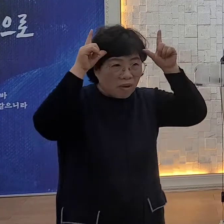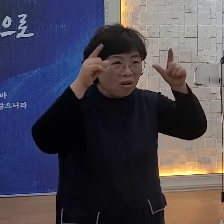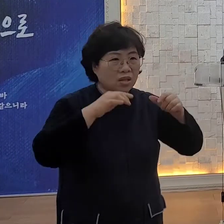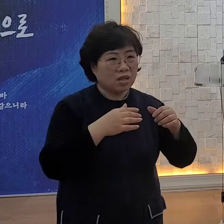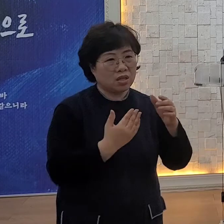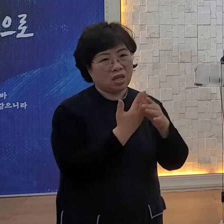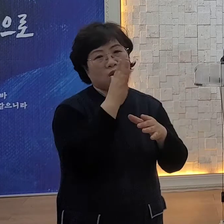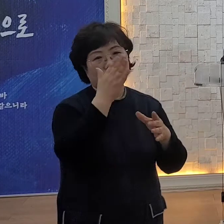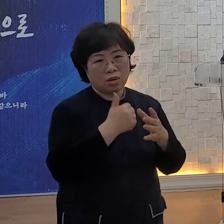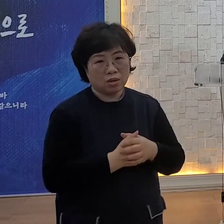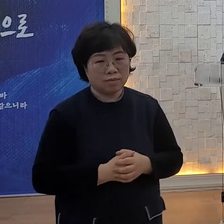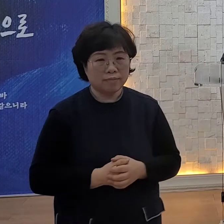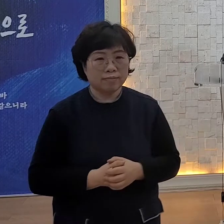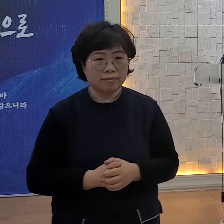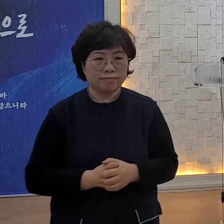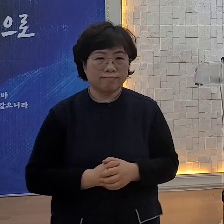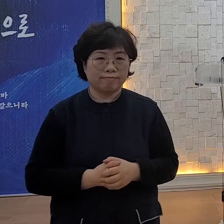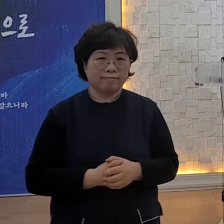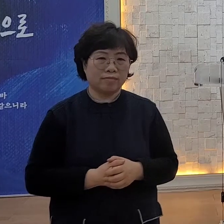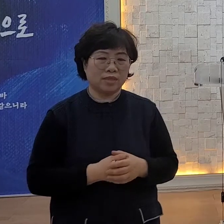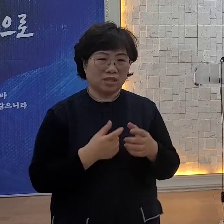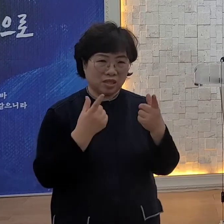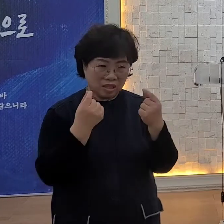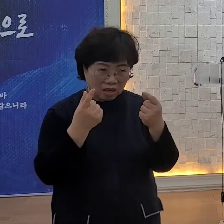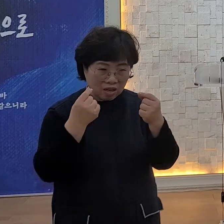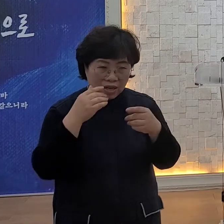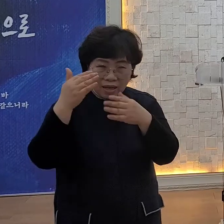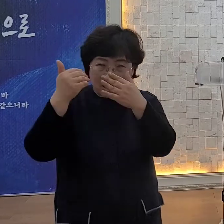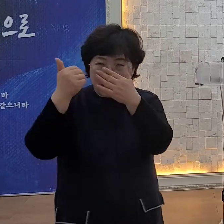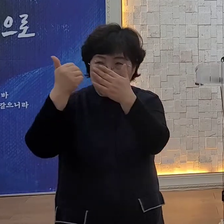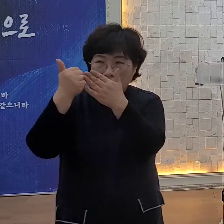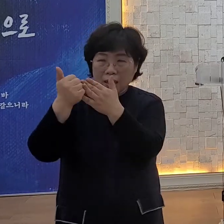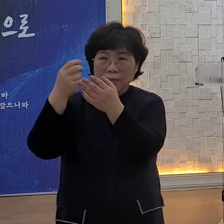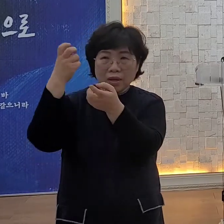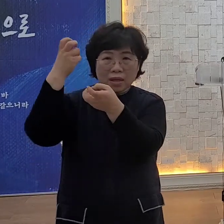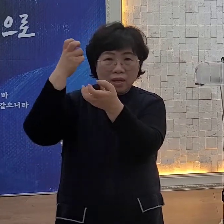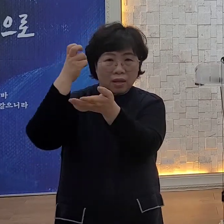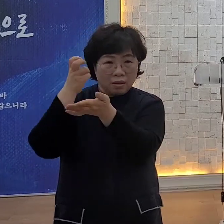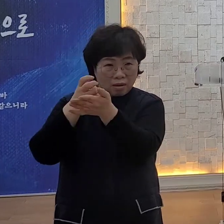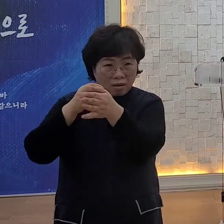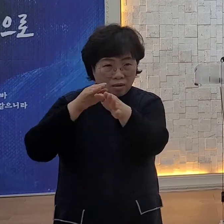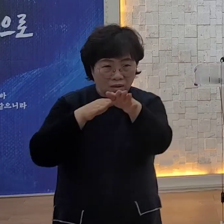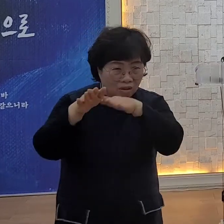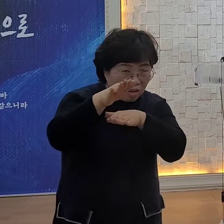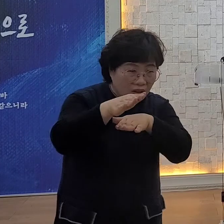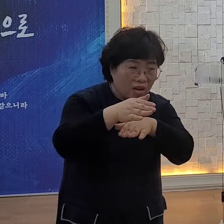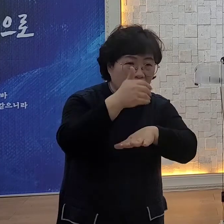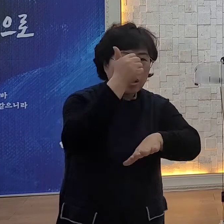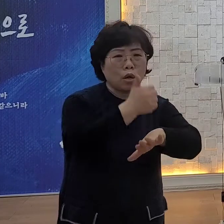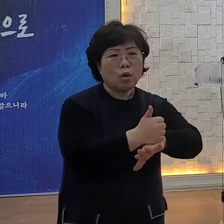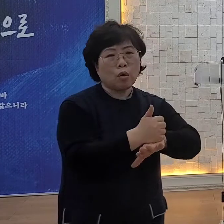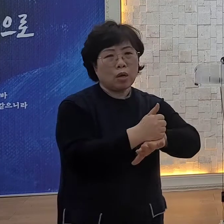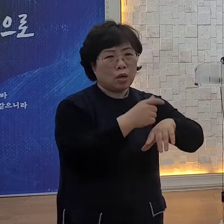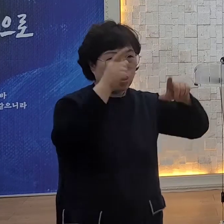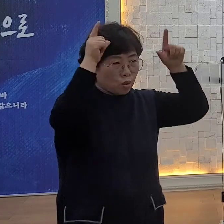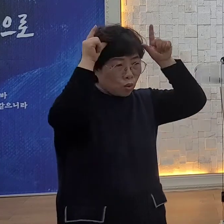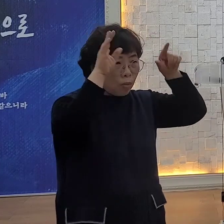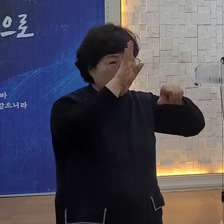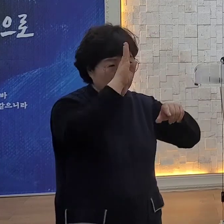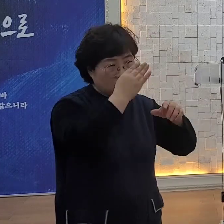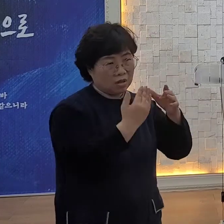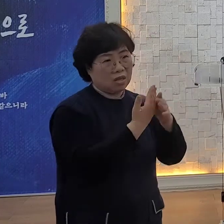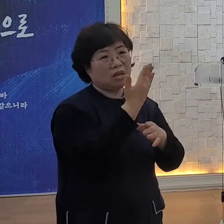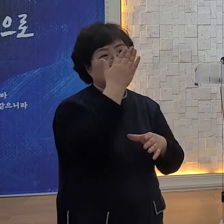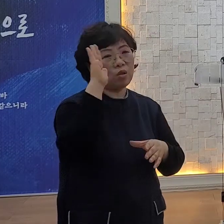미쳐가지고 그렇게 이 하나님의 섭리를 영리로 바꾸어버린 그 결과가 결국은 이런 비극이 일어났다라는